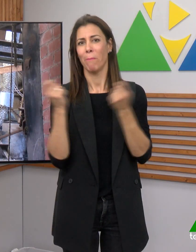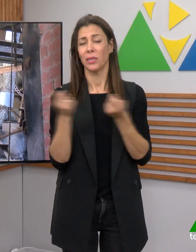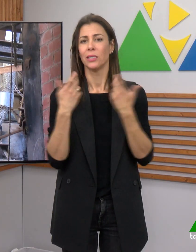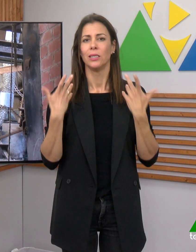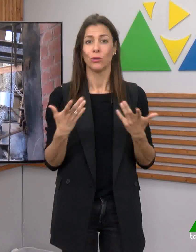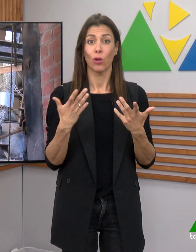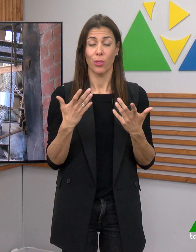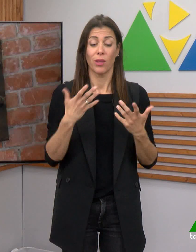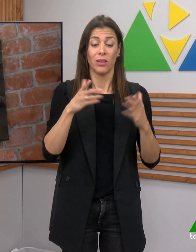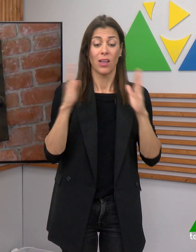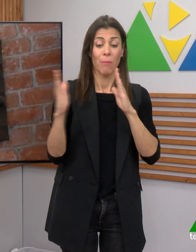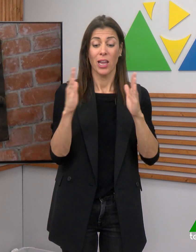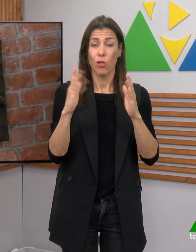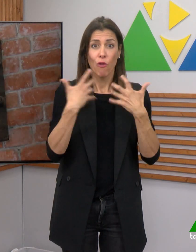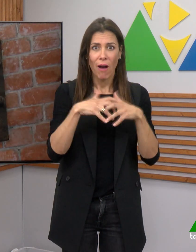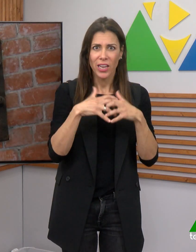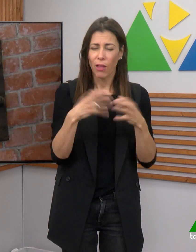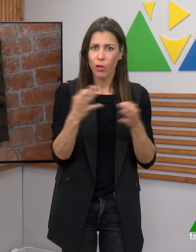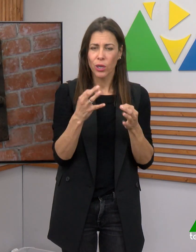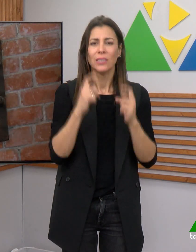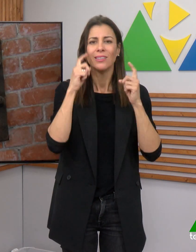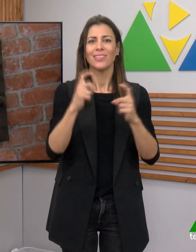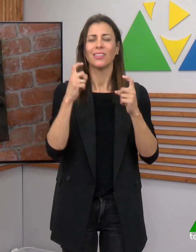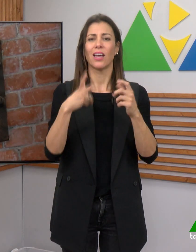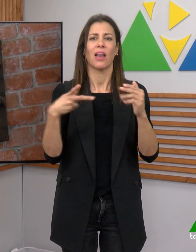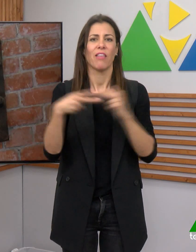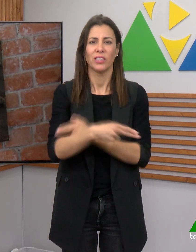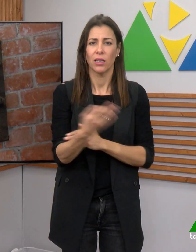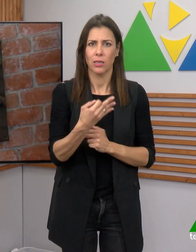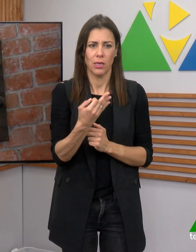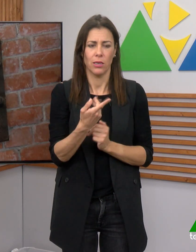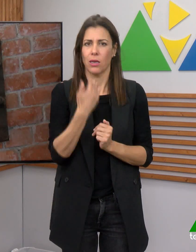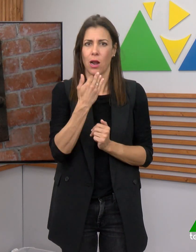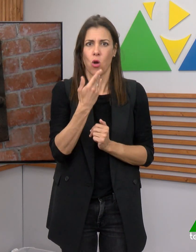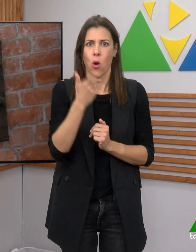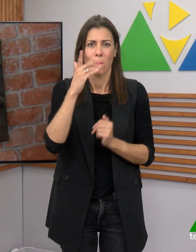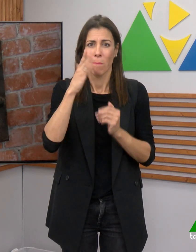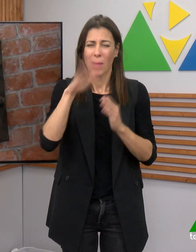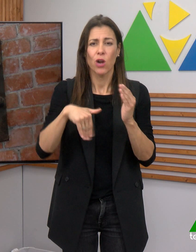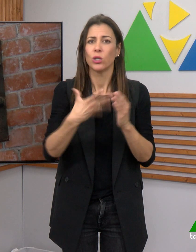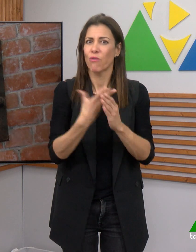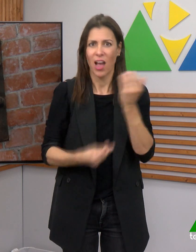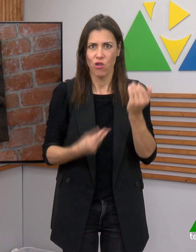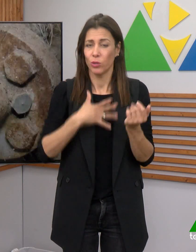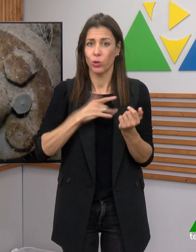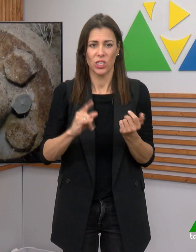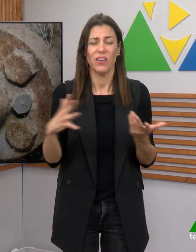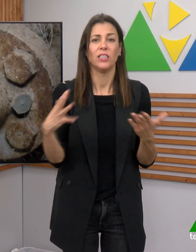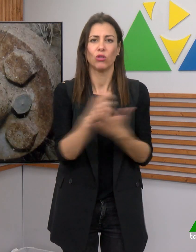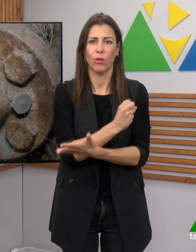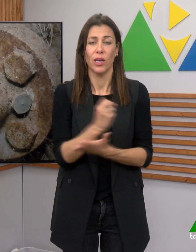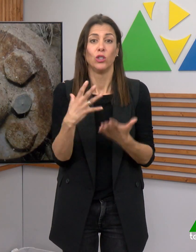el tiempo de fabricación era intentar evitar que hubiera los menos fallos posibles en toda